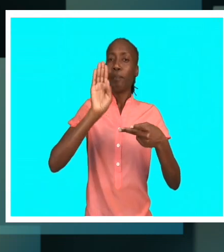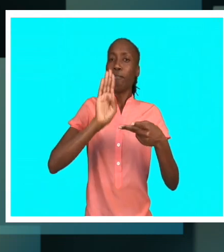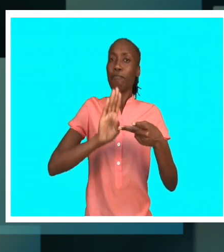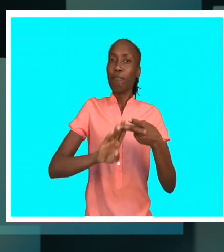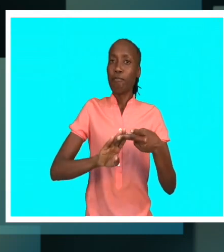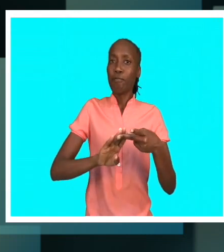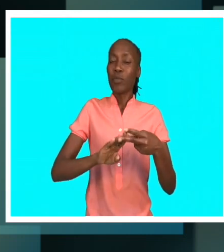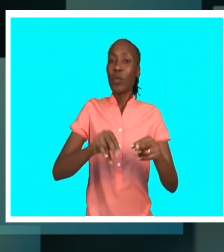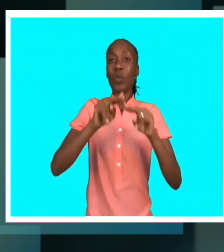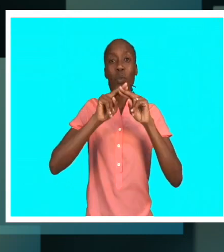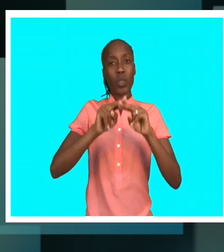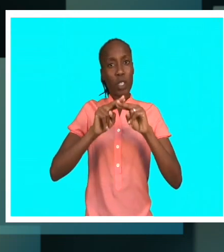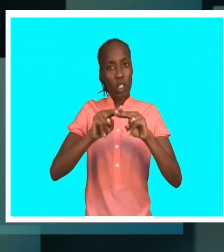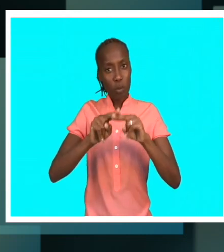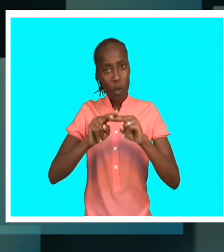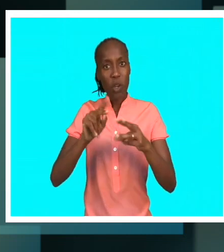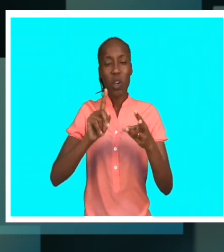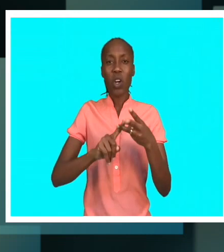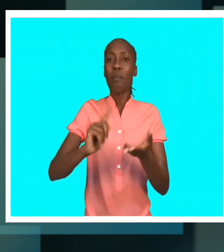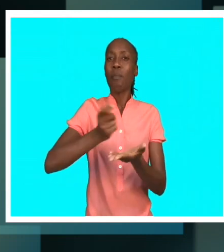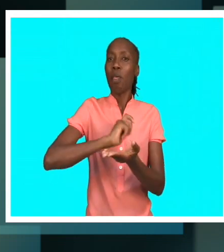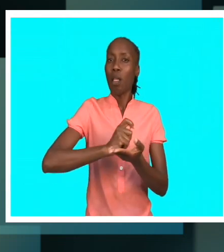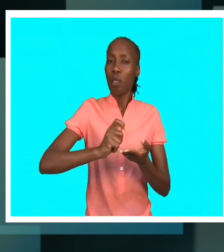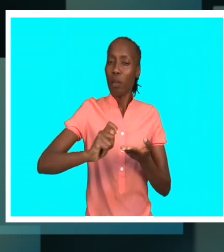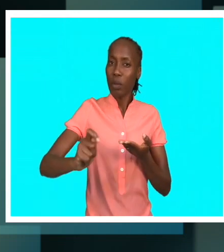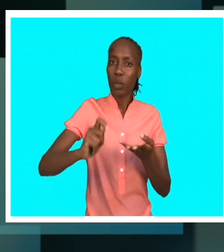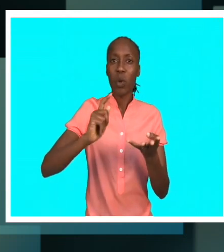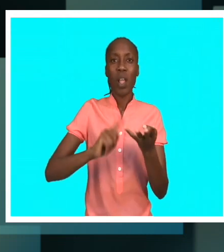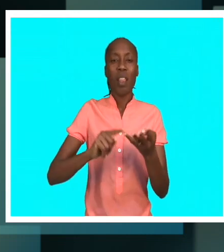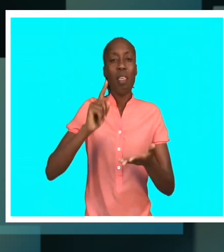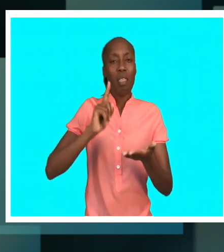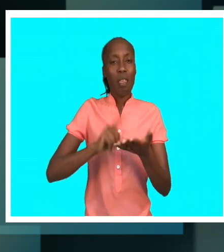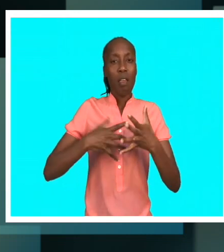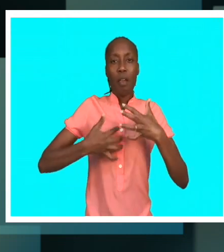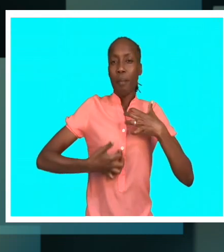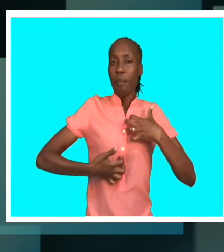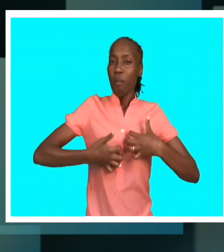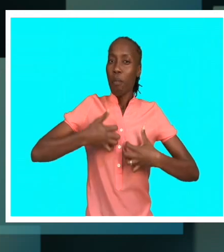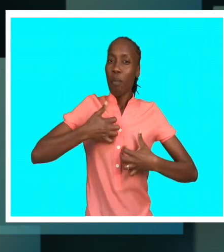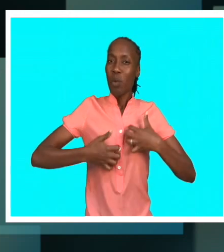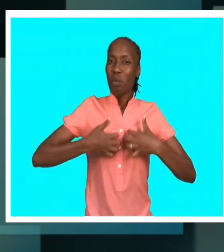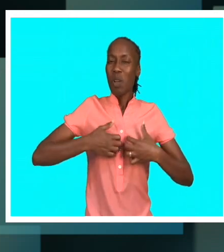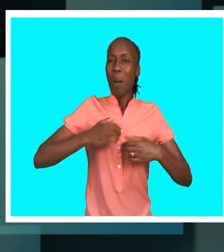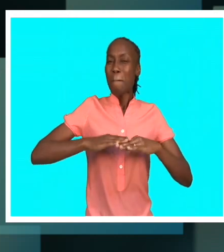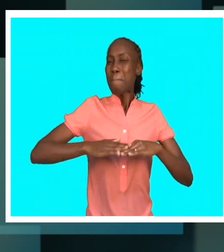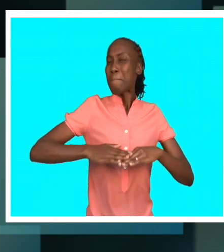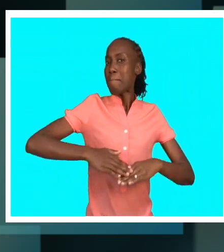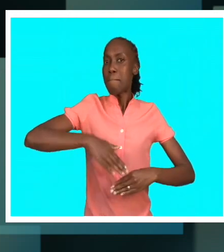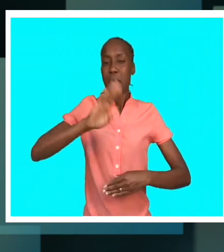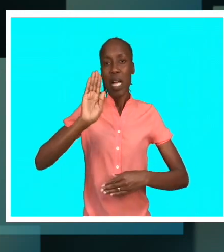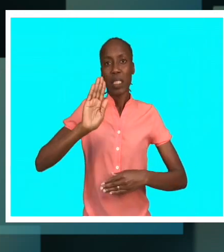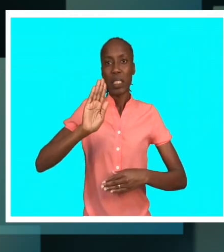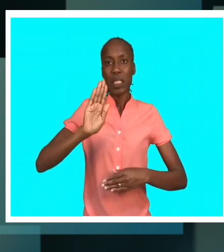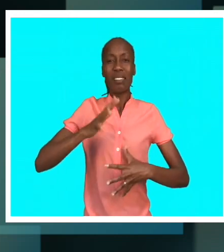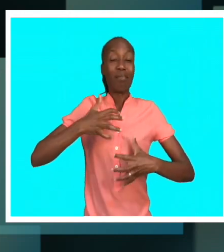nos meios de transporte, mesmo nas escolas. É uma preocupação que deixa-nos bastante